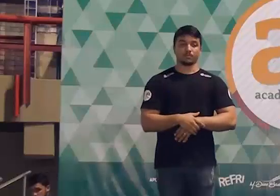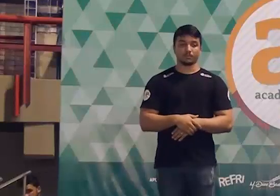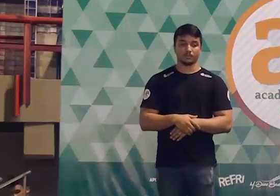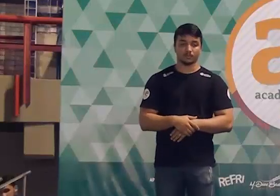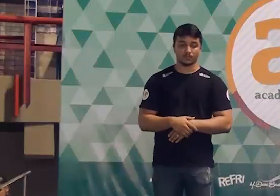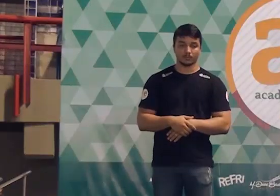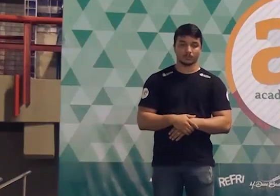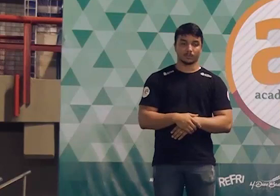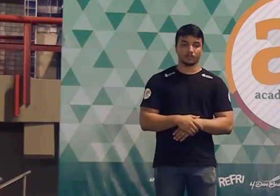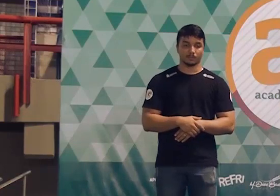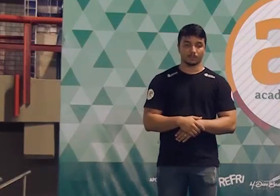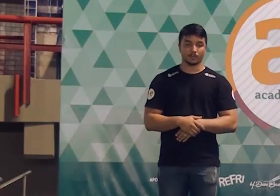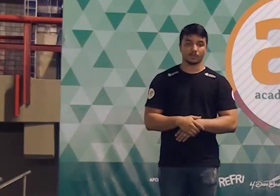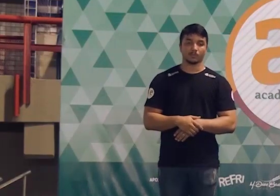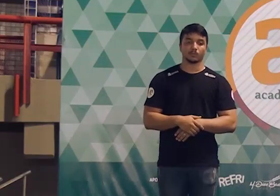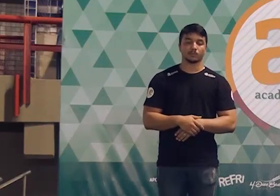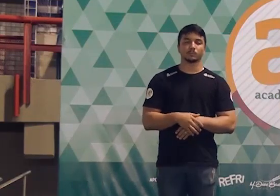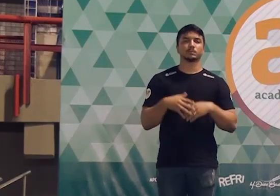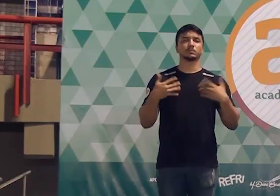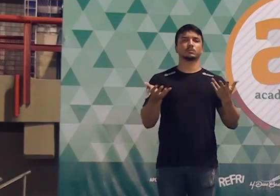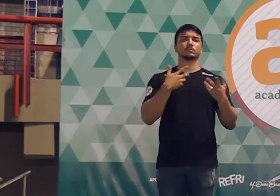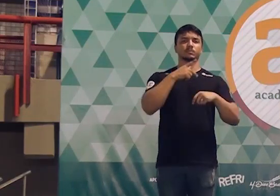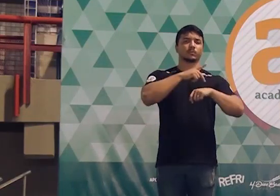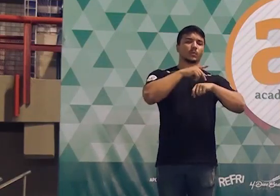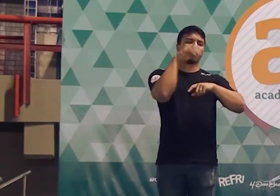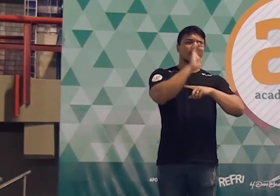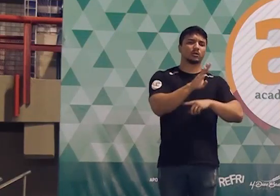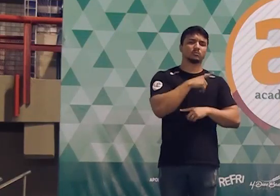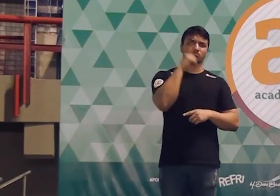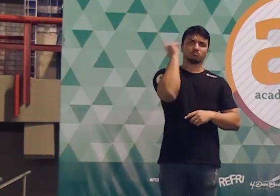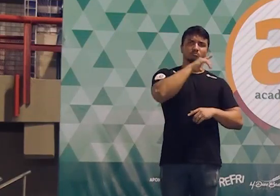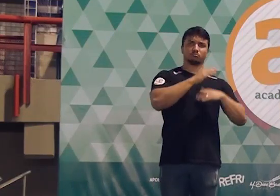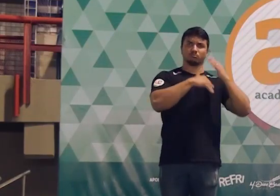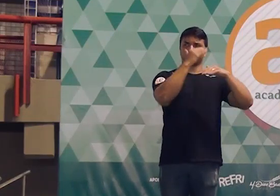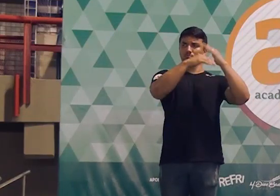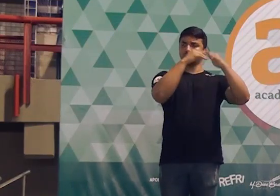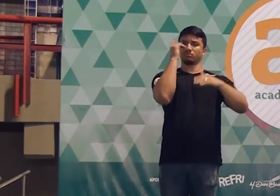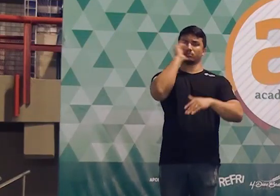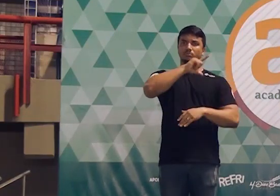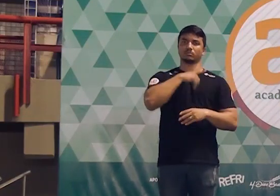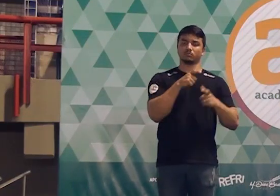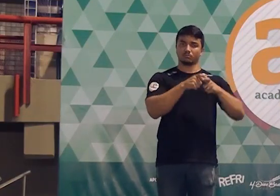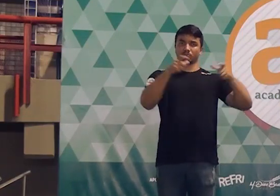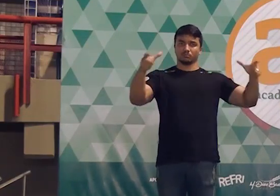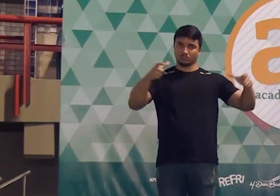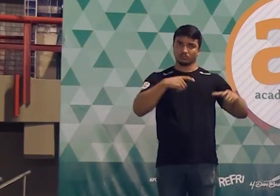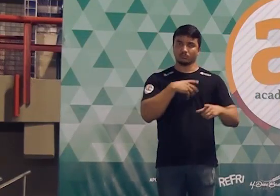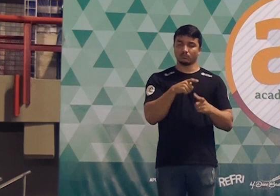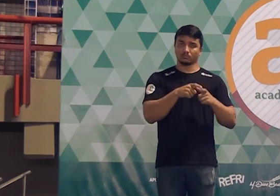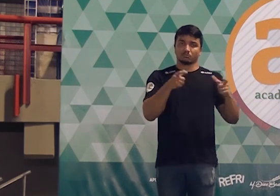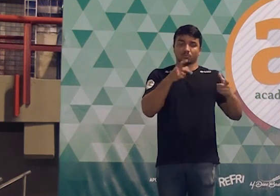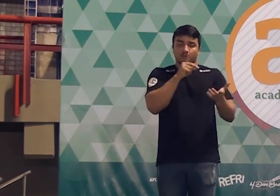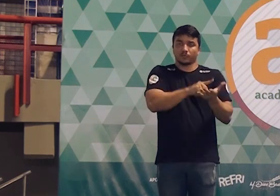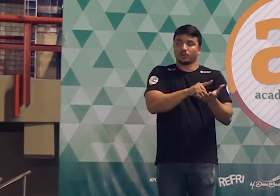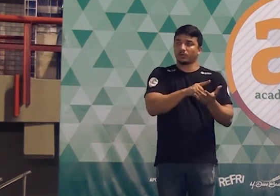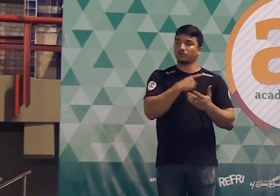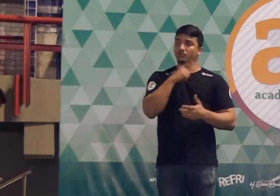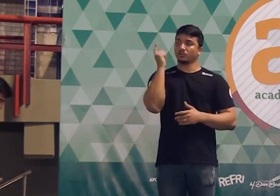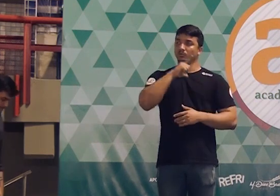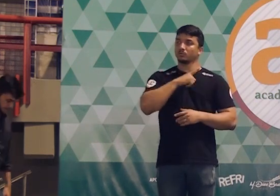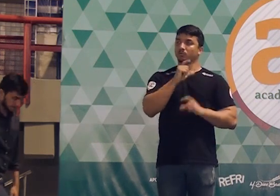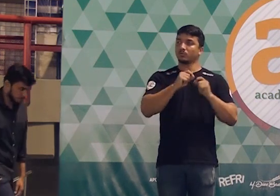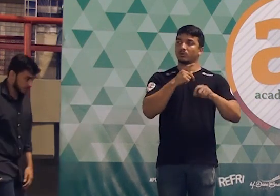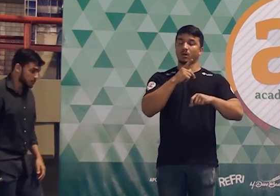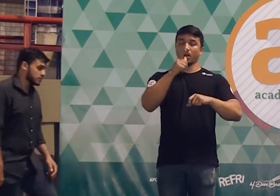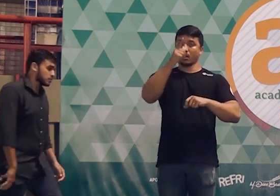uou. Essa era a propaganda. E, Trigueiro, o Brasil cresceu mesmo nessa época? Muito, muito. O Brasil crescia mais